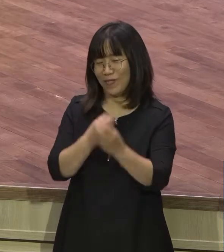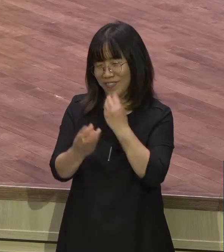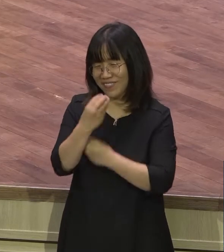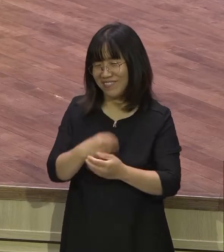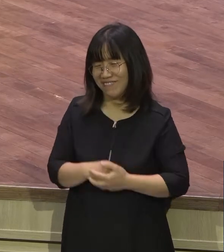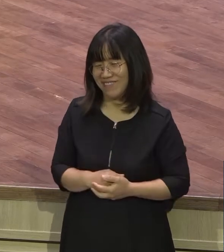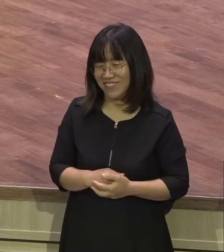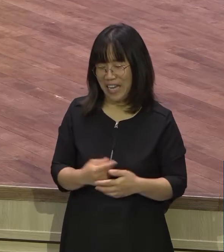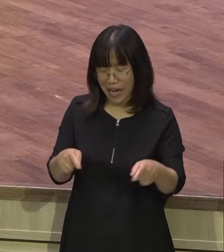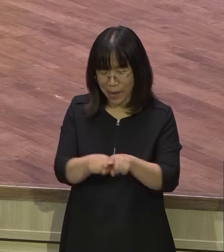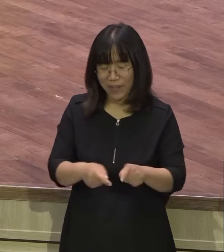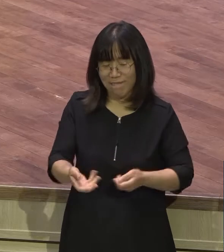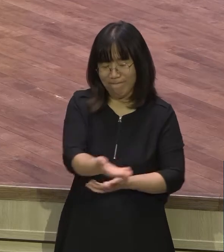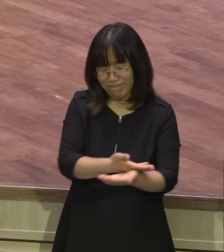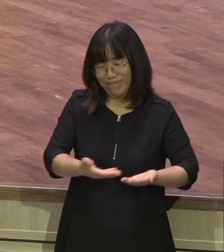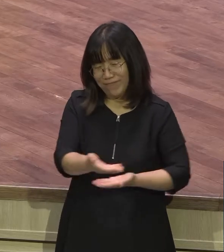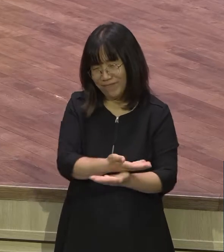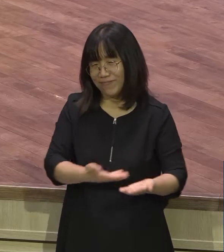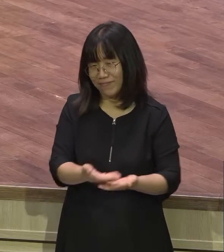같이 교제하고